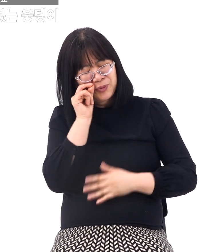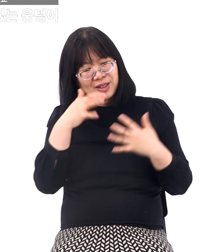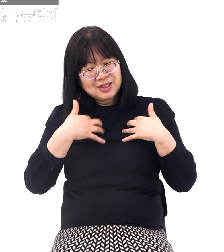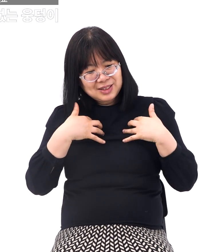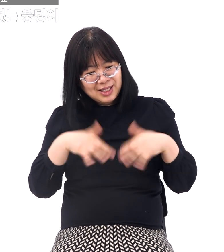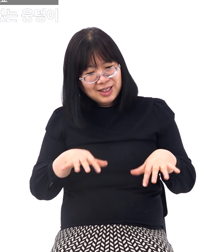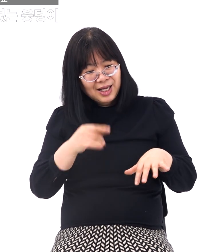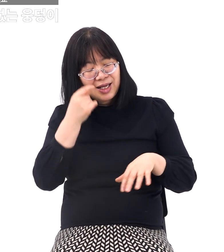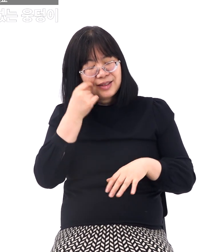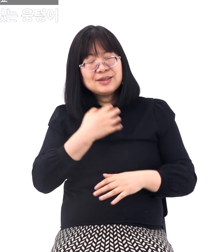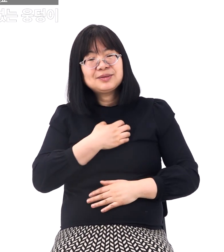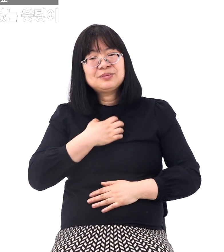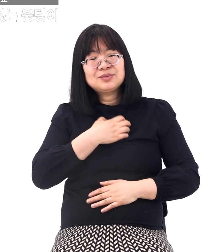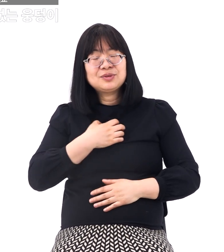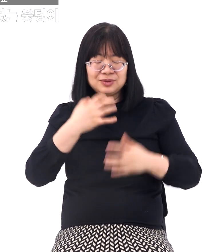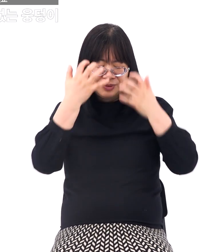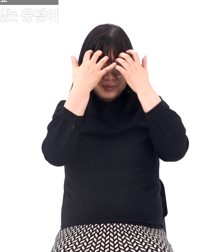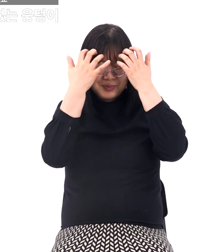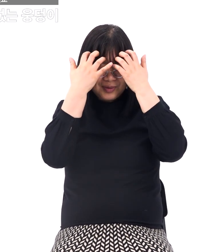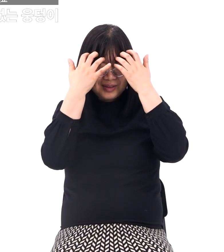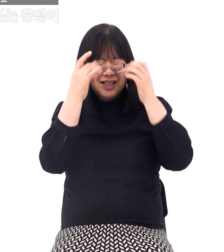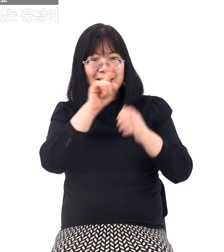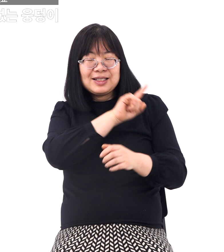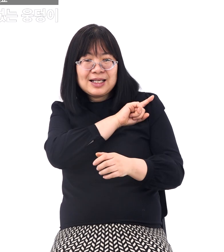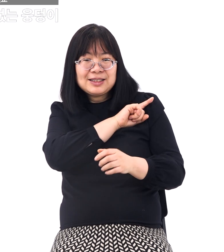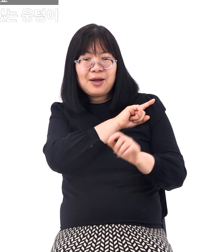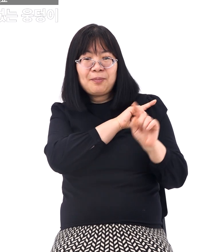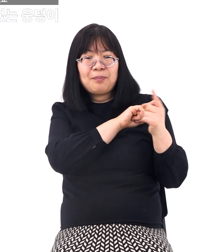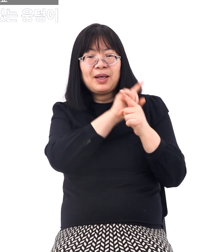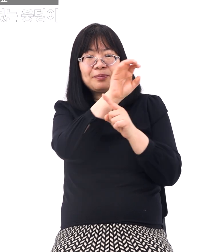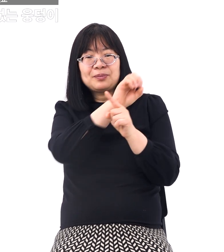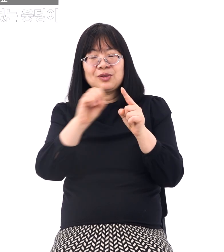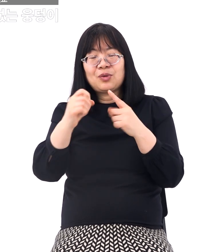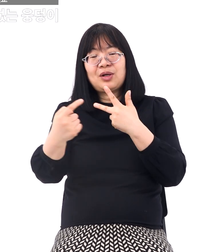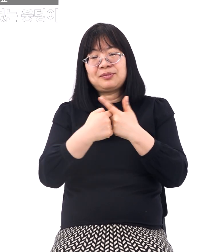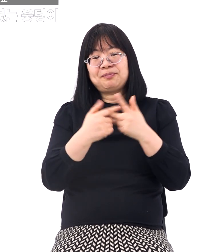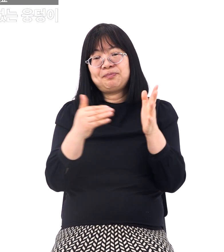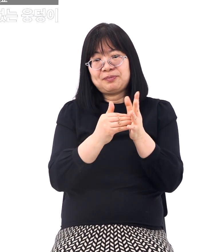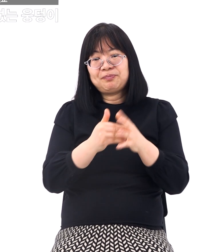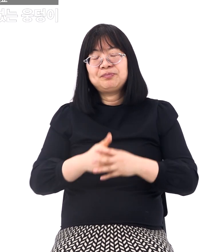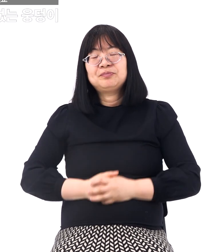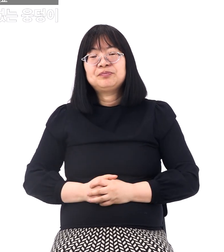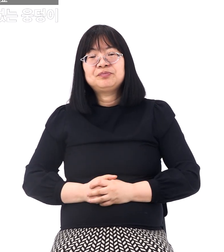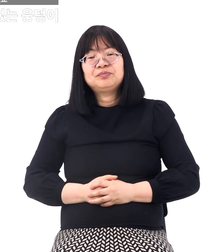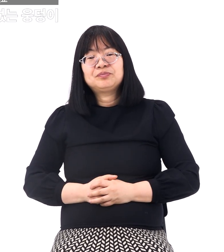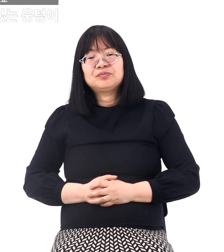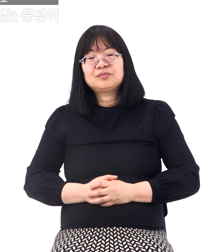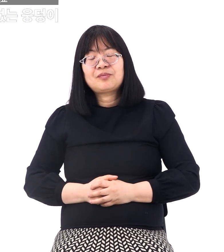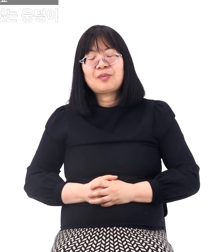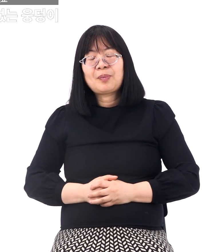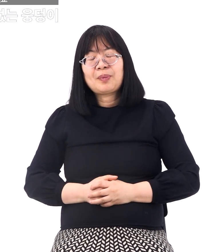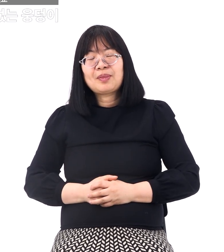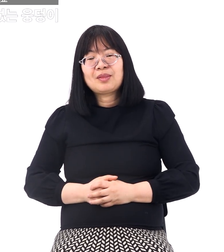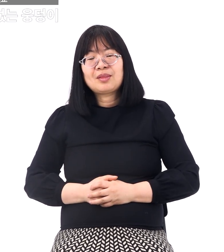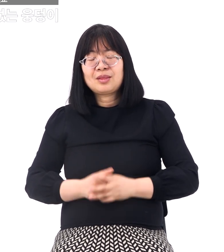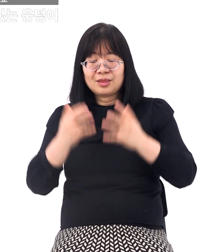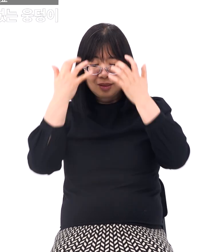약함과 슬픔과 고통을 가장 잘 이해하신 분이에요. 그러니까